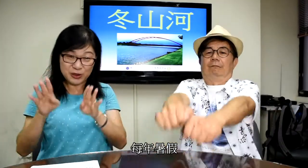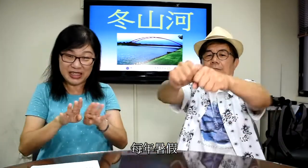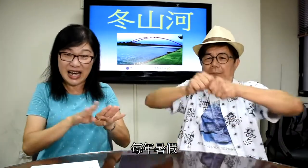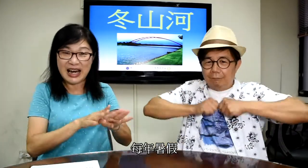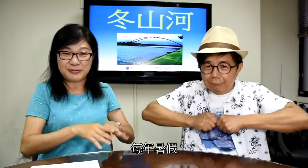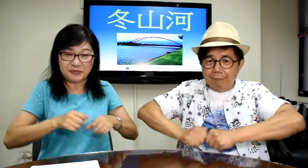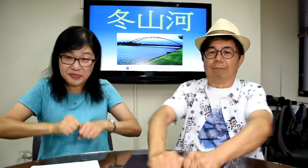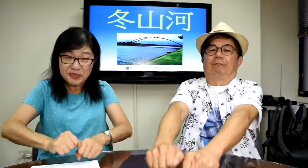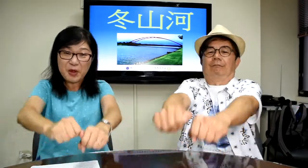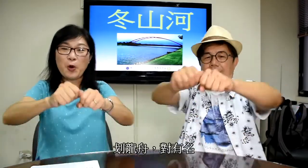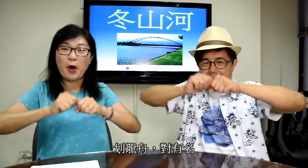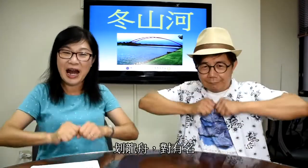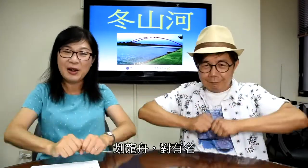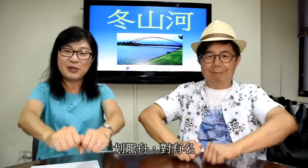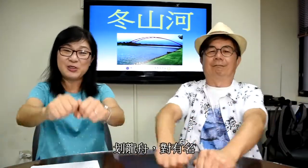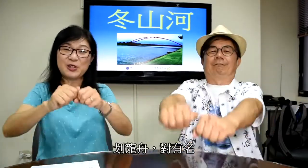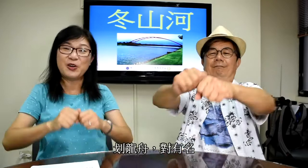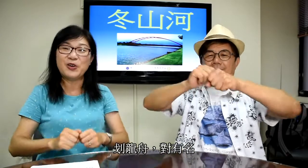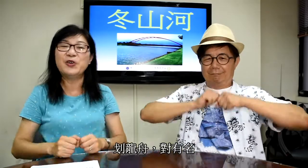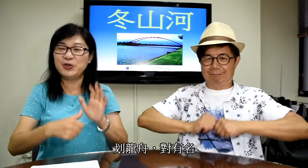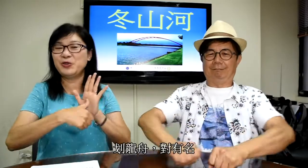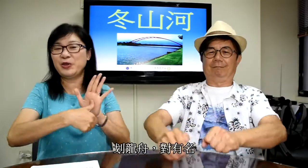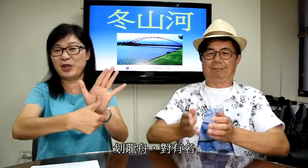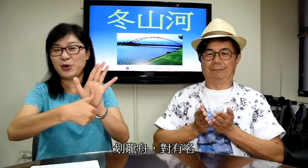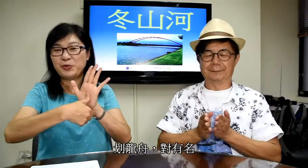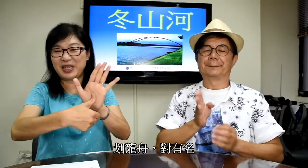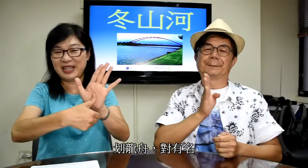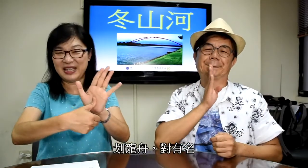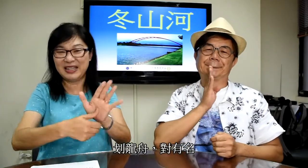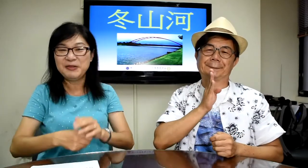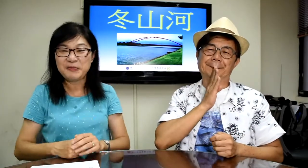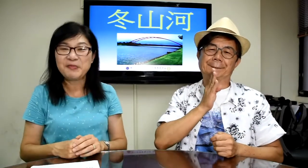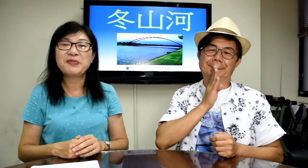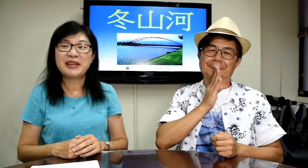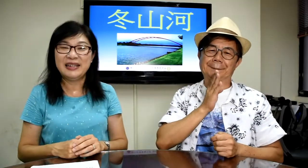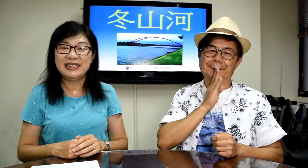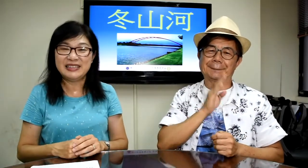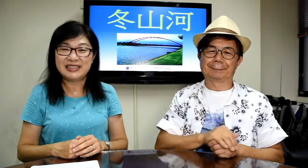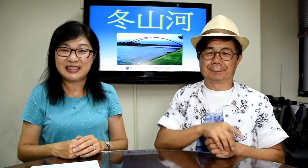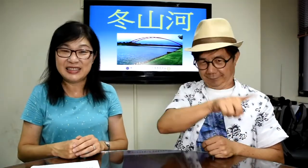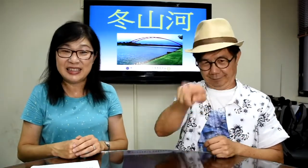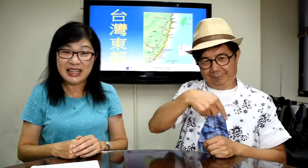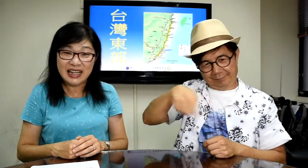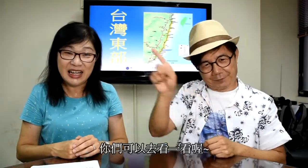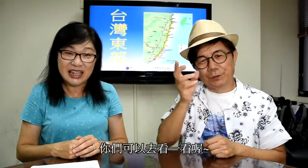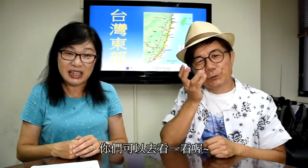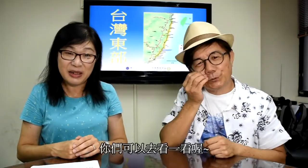假，划龙舟，对，有名，是，你们